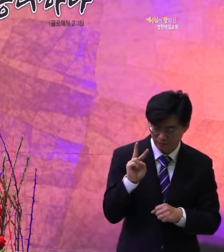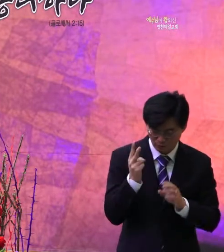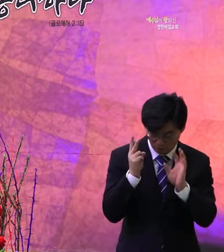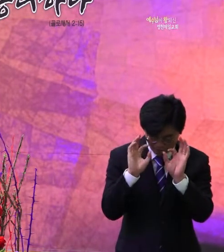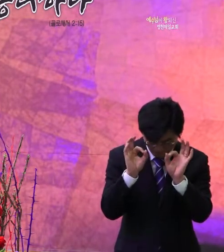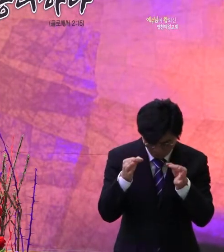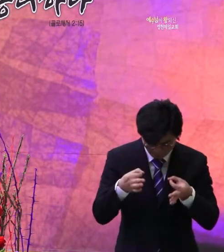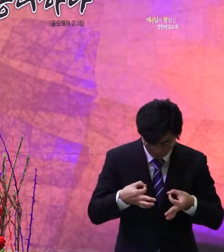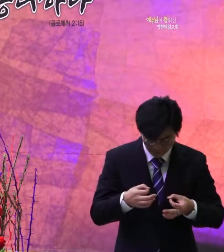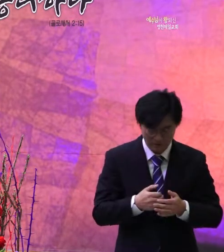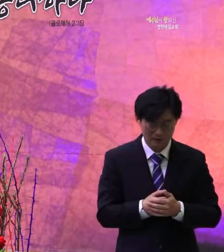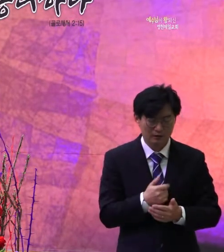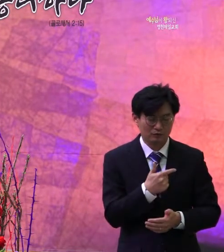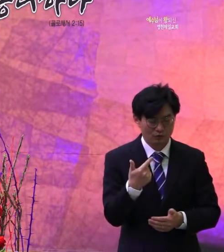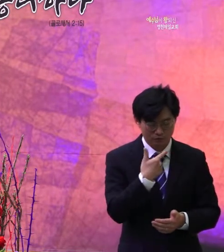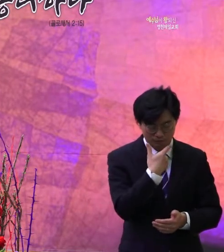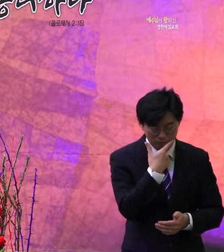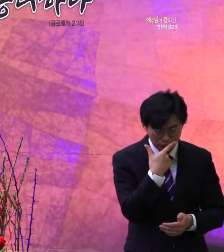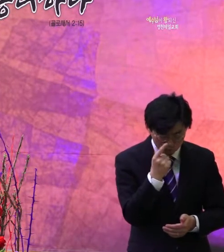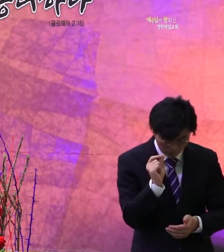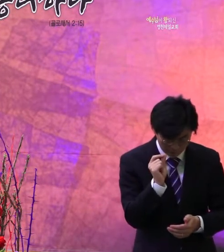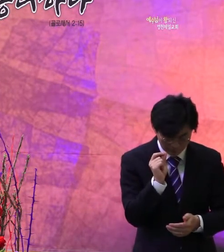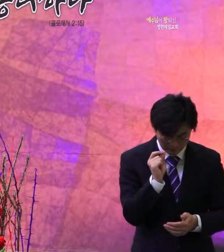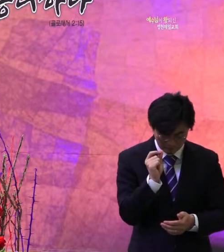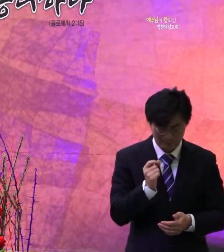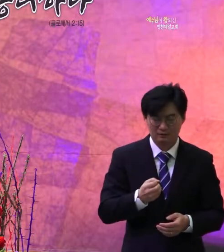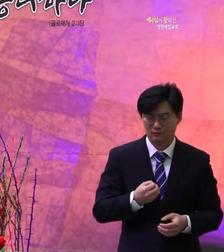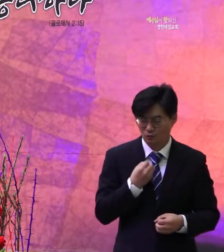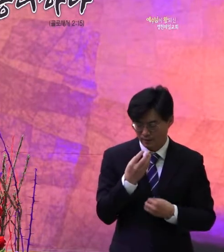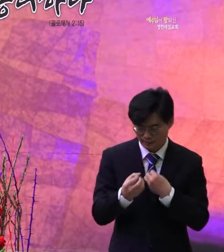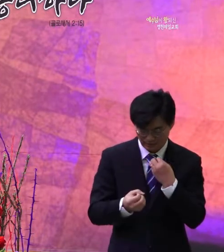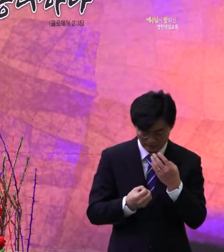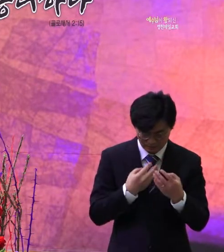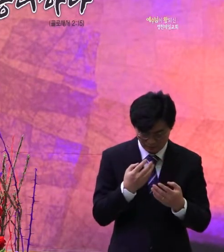가린 일뿐이었음을 고백하며 회개합니다.